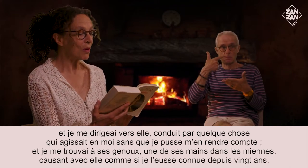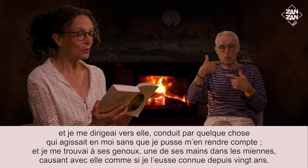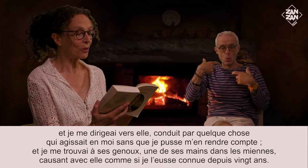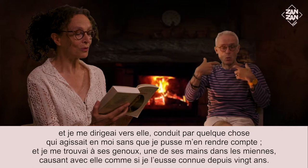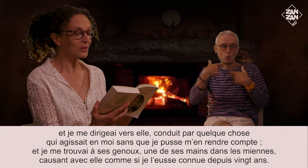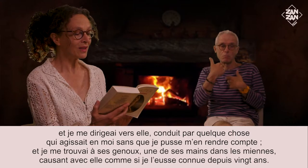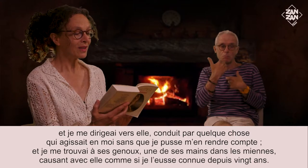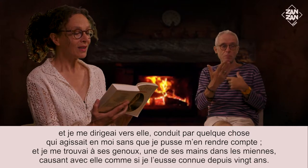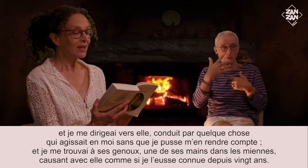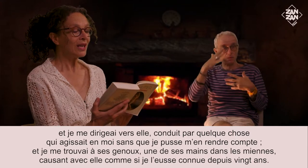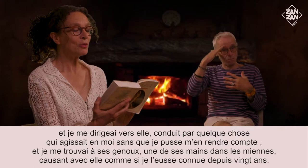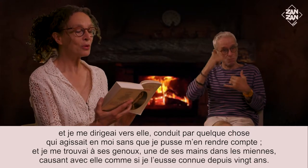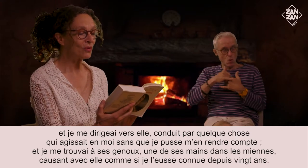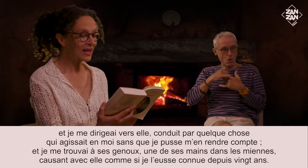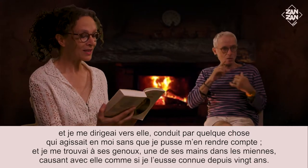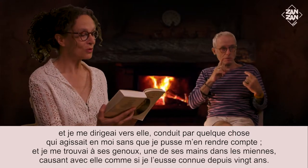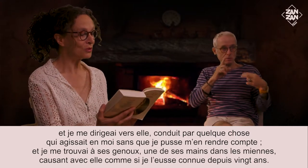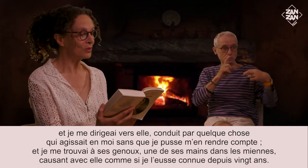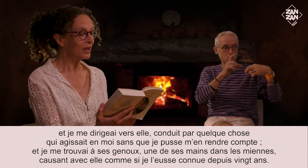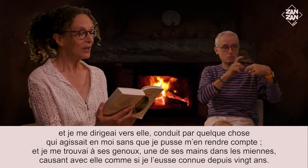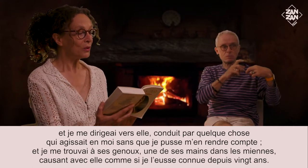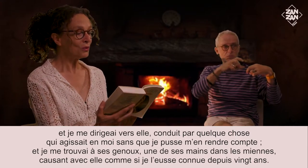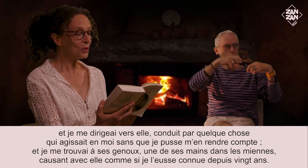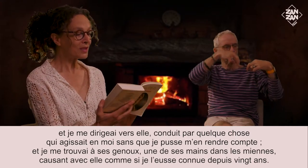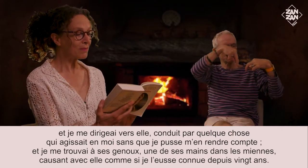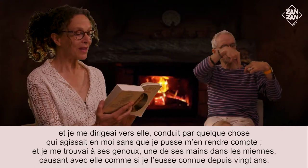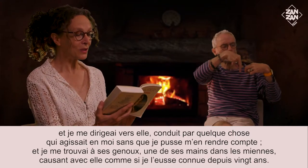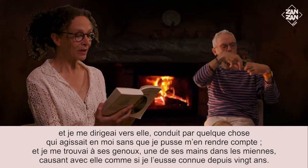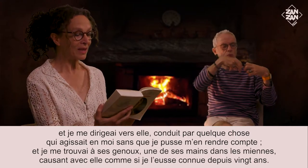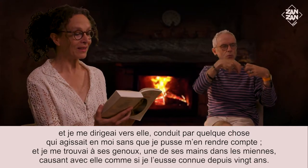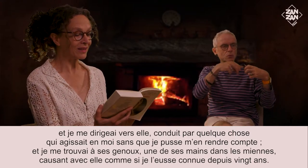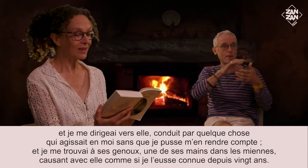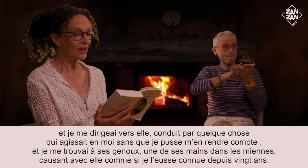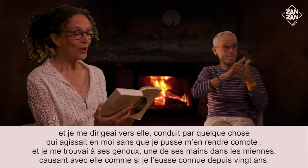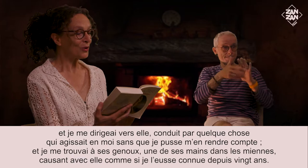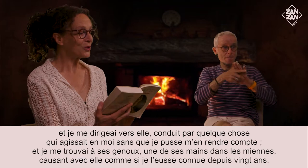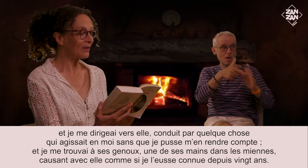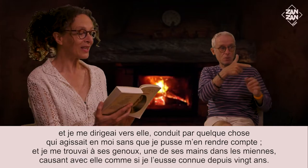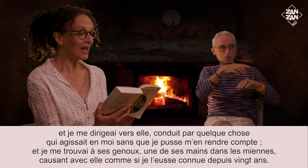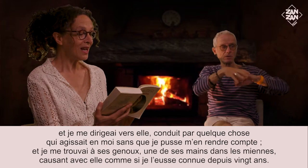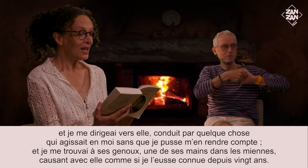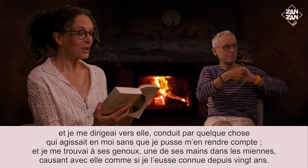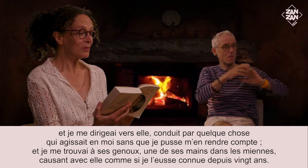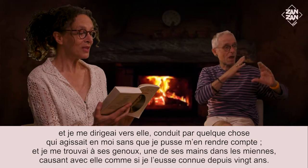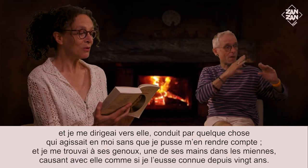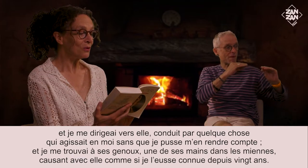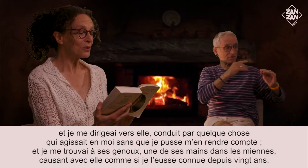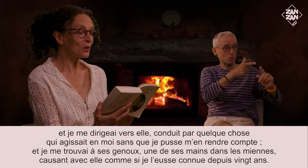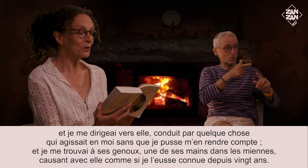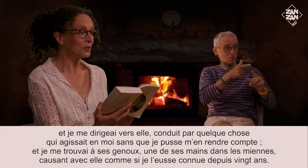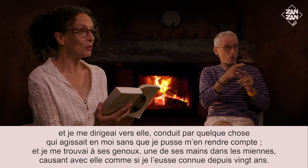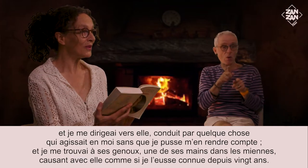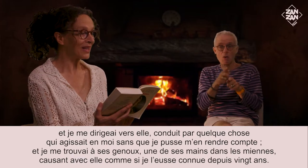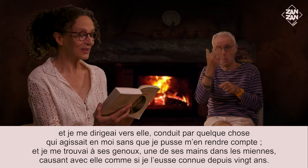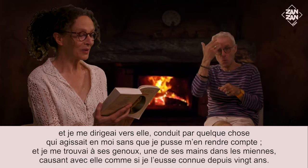puisse m'en rendre compte et je me trouvais à ses genoux une de ses mains dans les miennes causant avec elle comme si je l